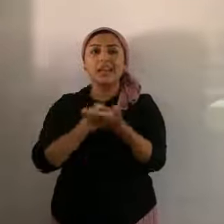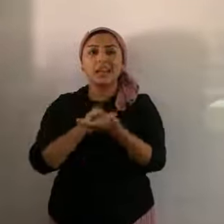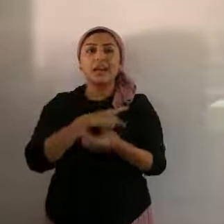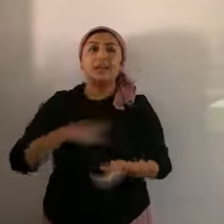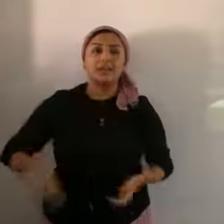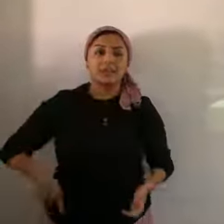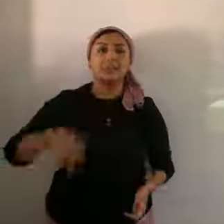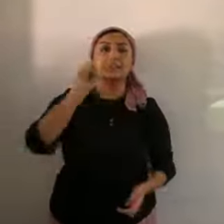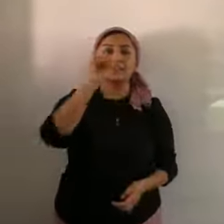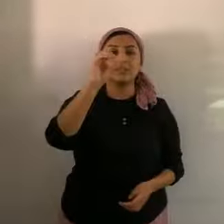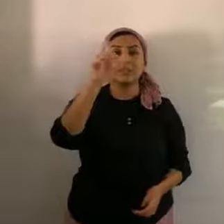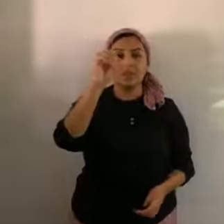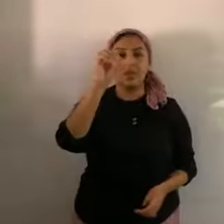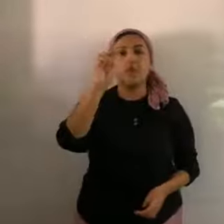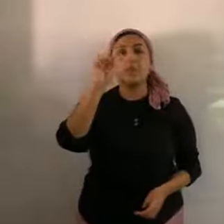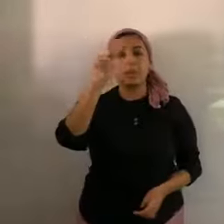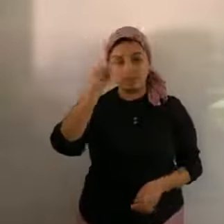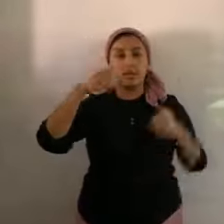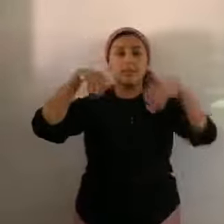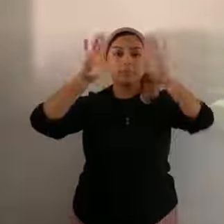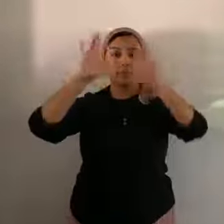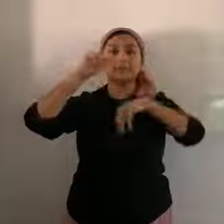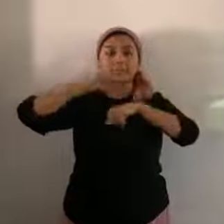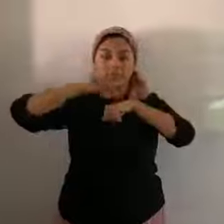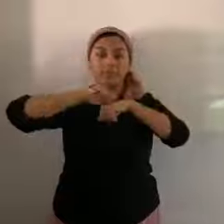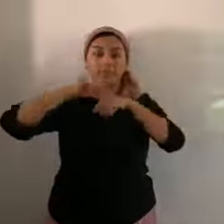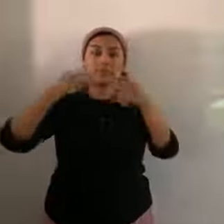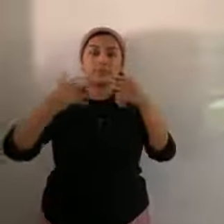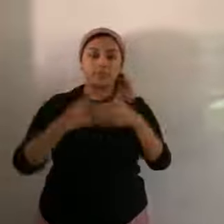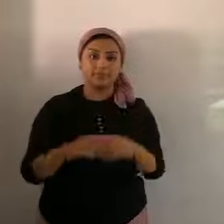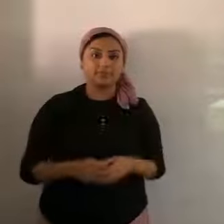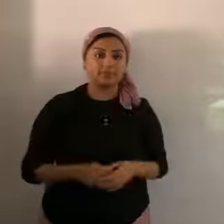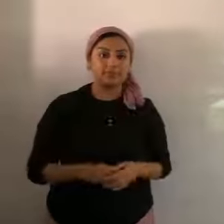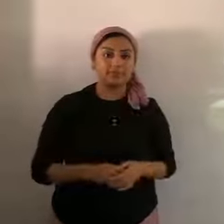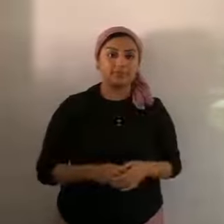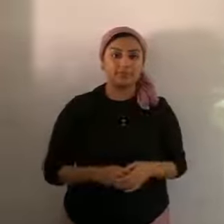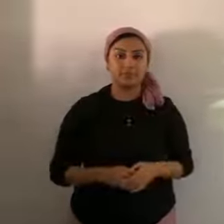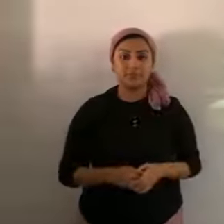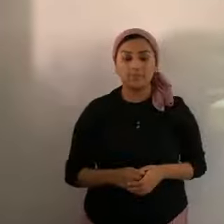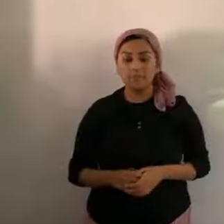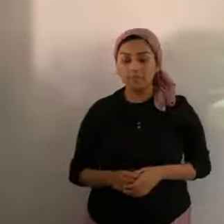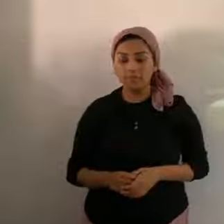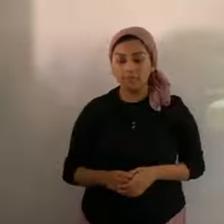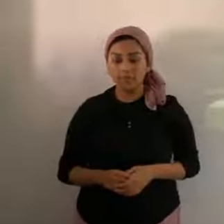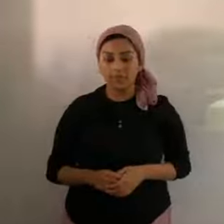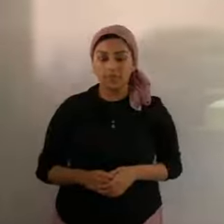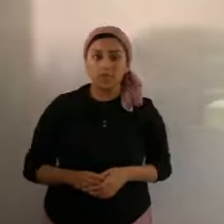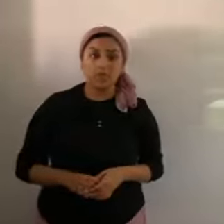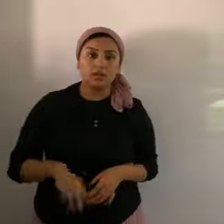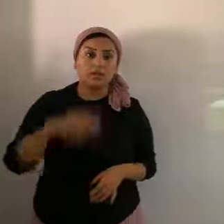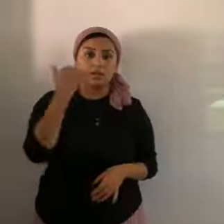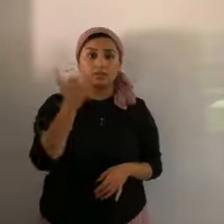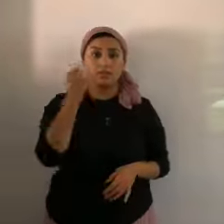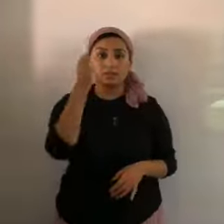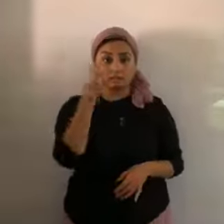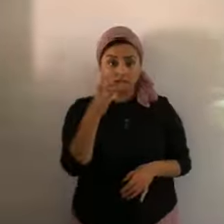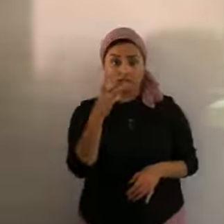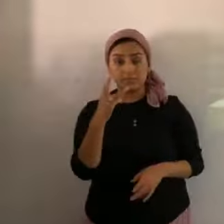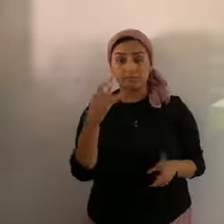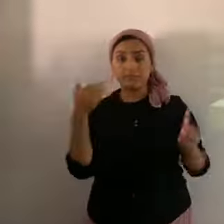El rey Salomón, en la dedicación del templo, del Bet Hamikdash. Ahora, Yahshua, como